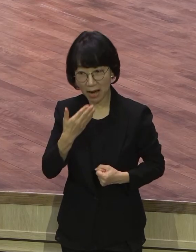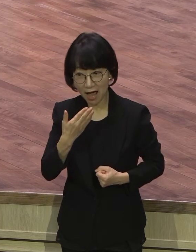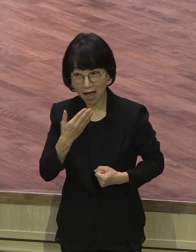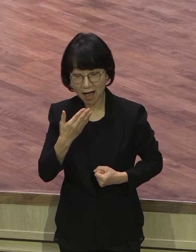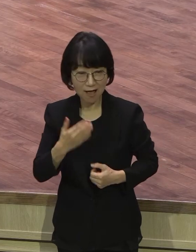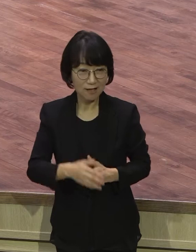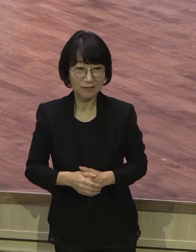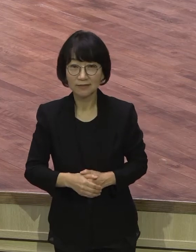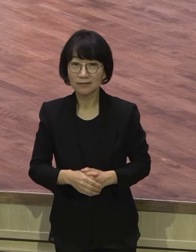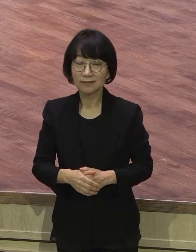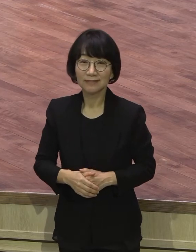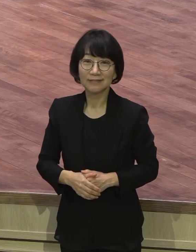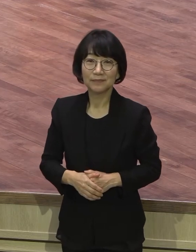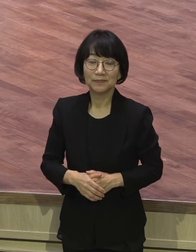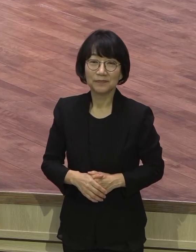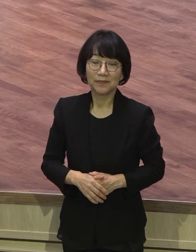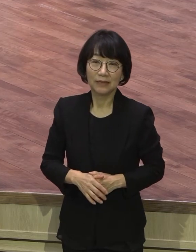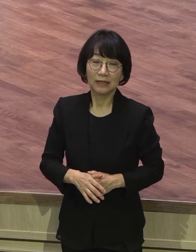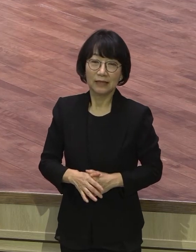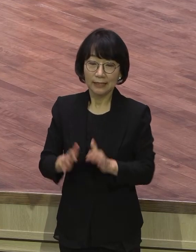예수 그리스도